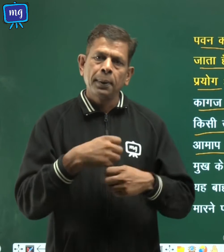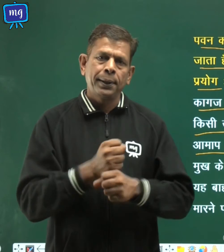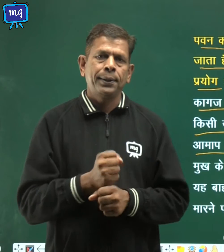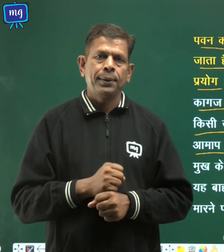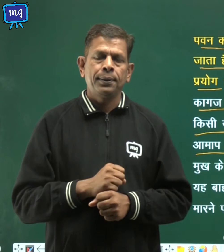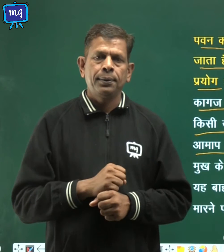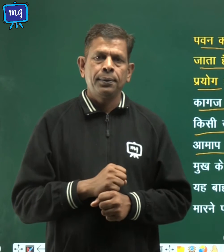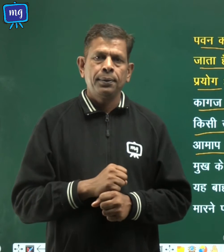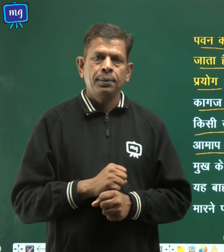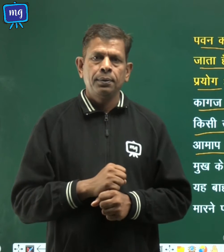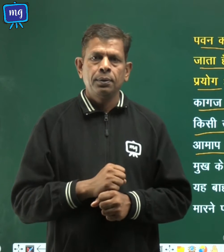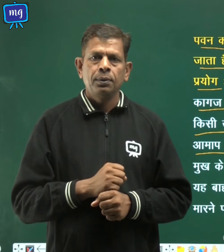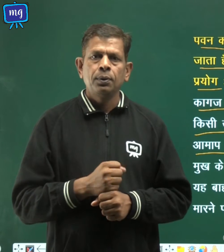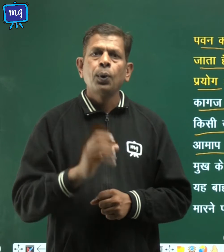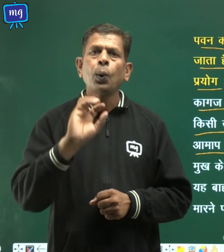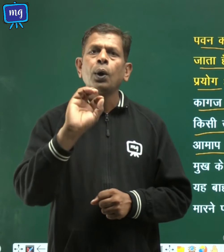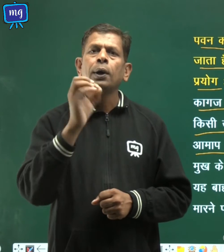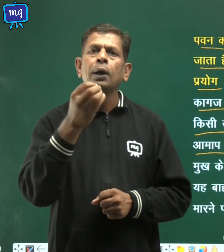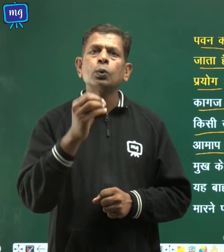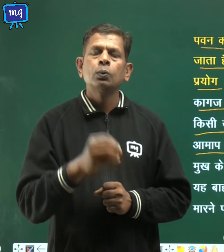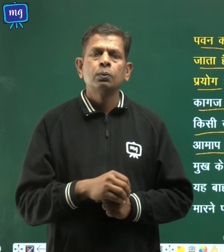बनाएंगे। गेंद को